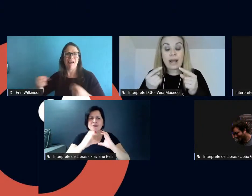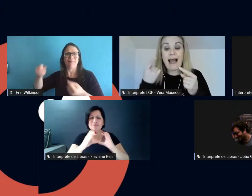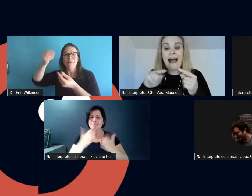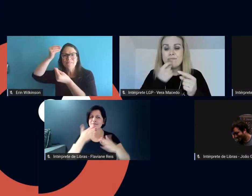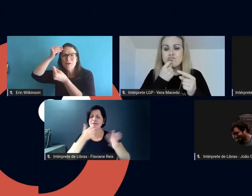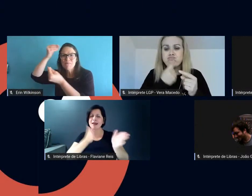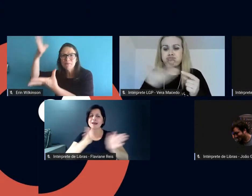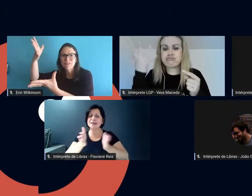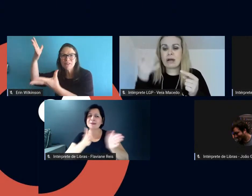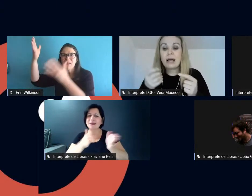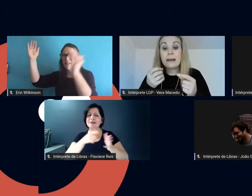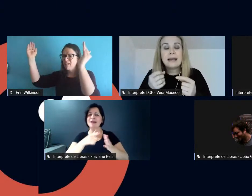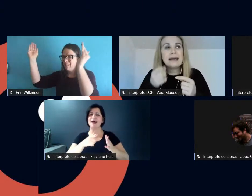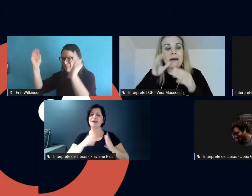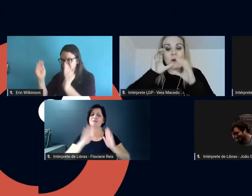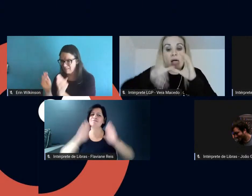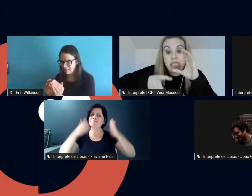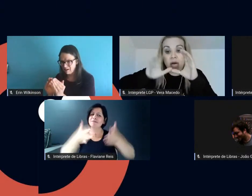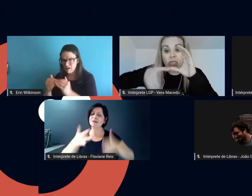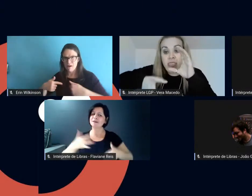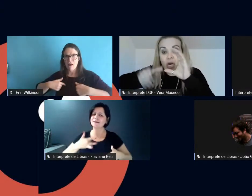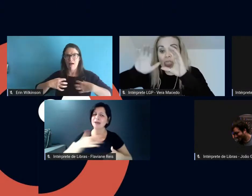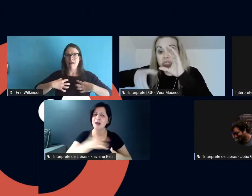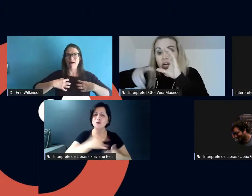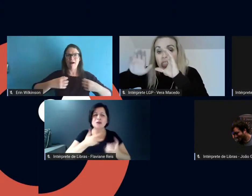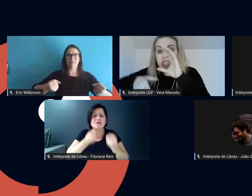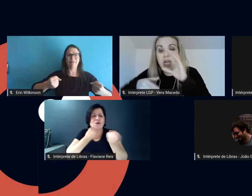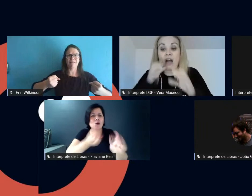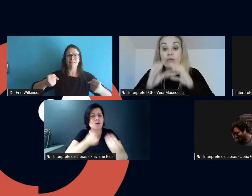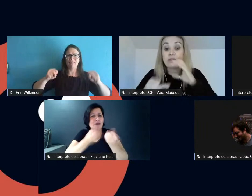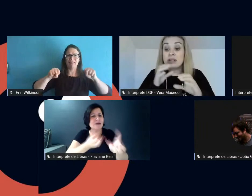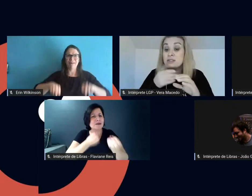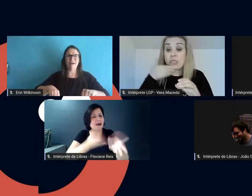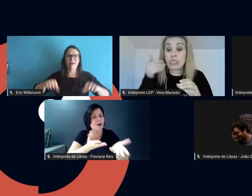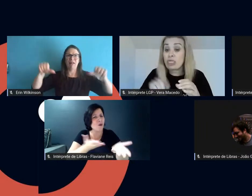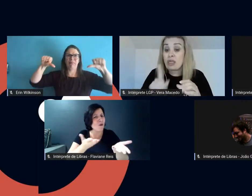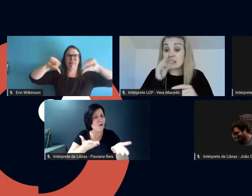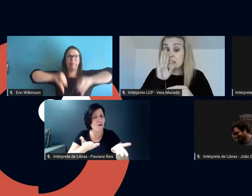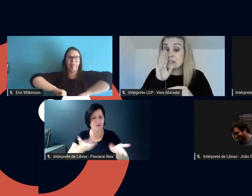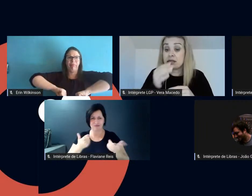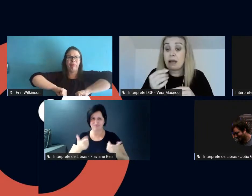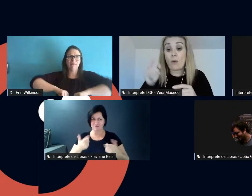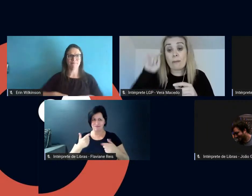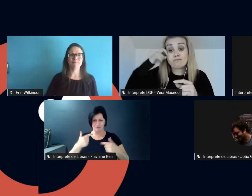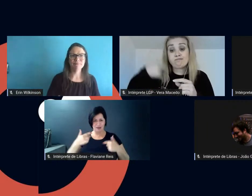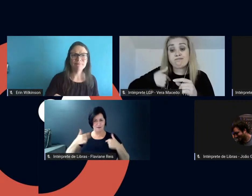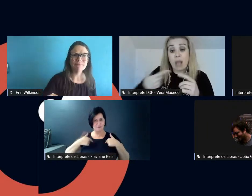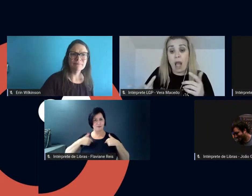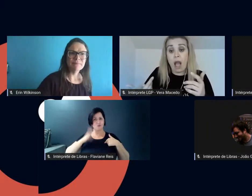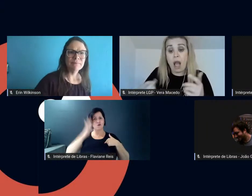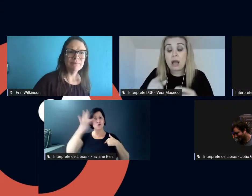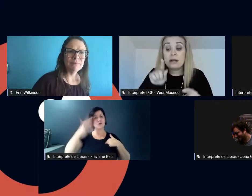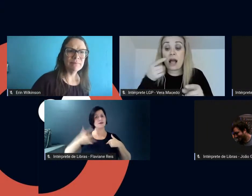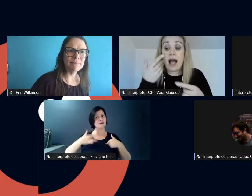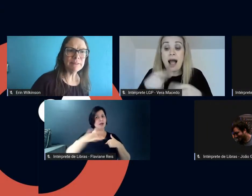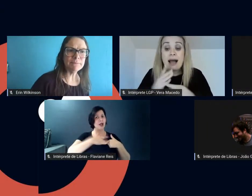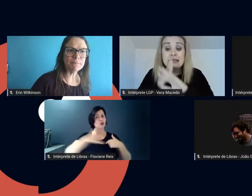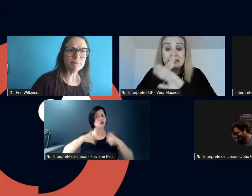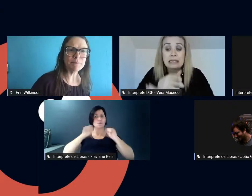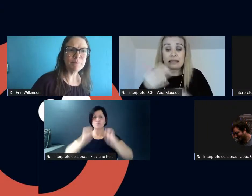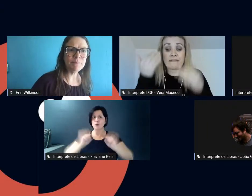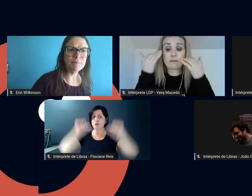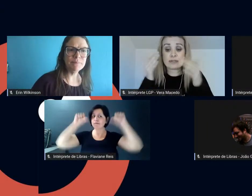muitas perdas no que tange a comunicação dessas pessoas com o outro, a acesso à